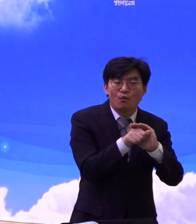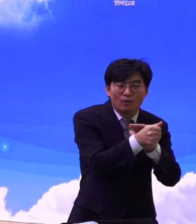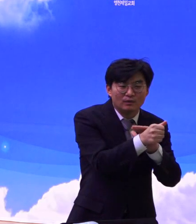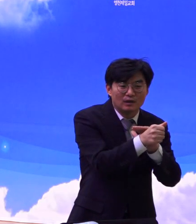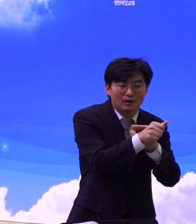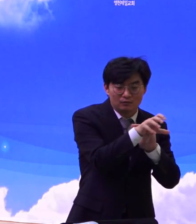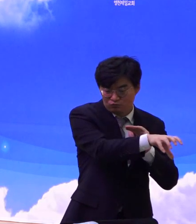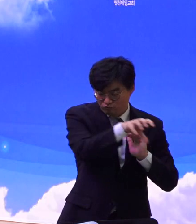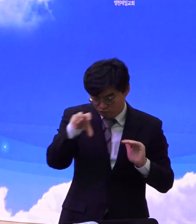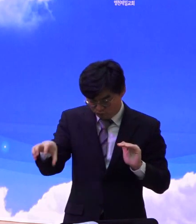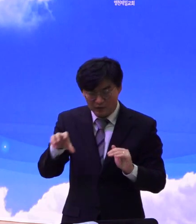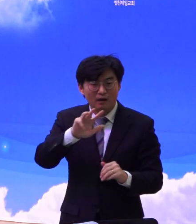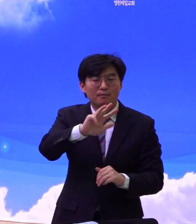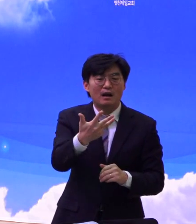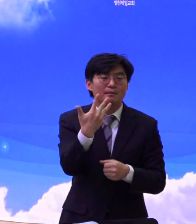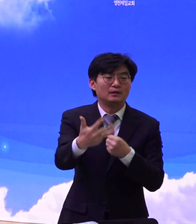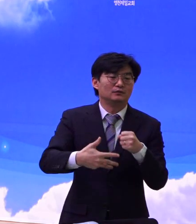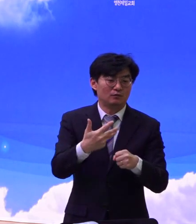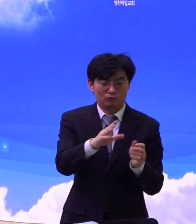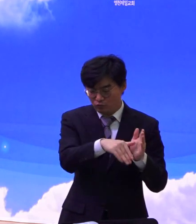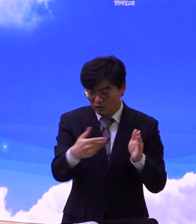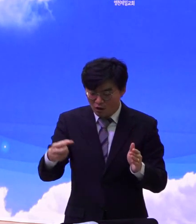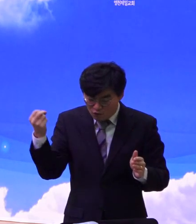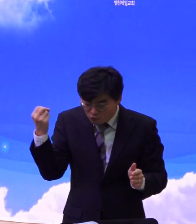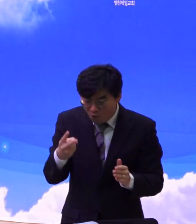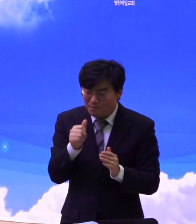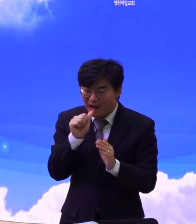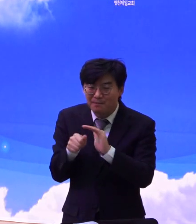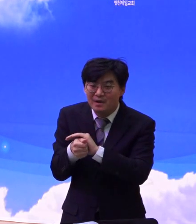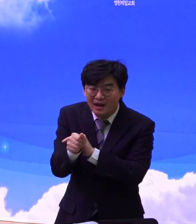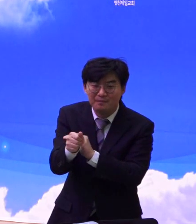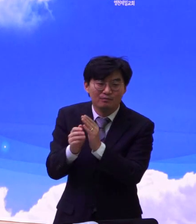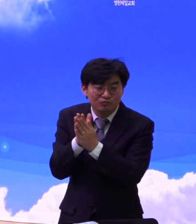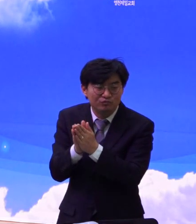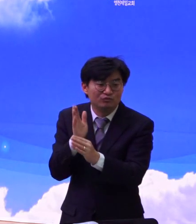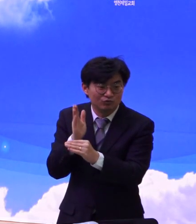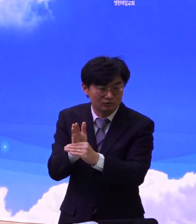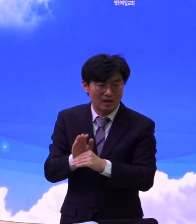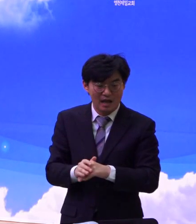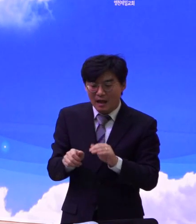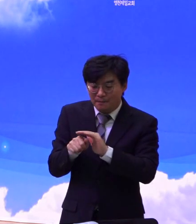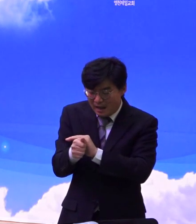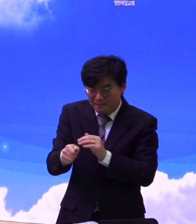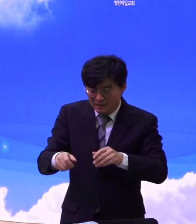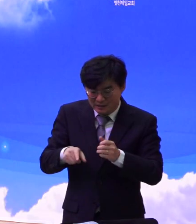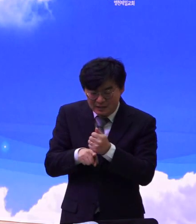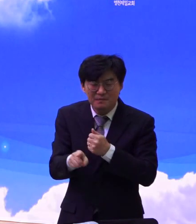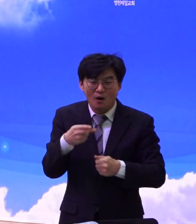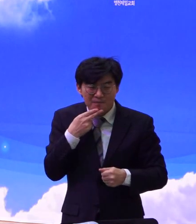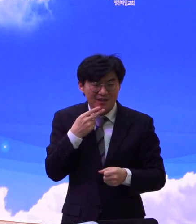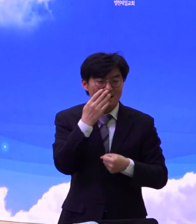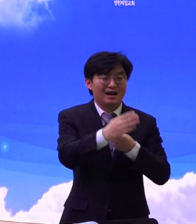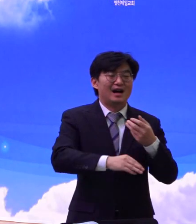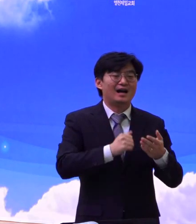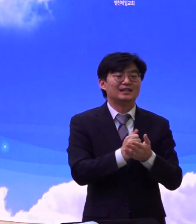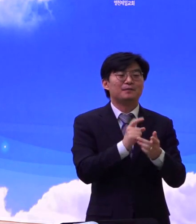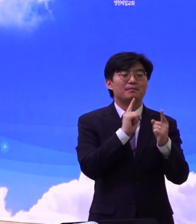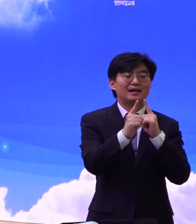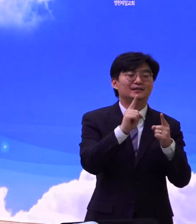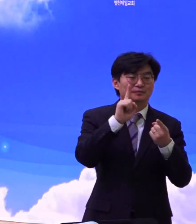노조각일 뿐이야. 그거는 어떤 특별한 능력이 없어 라고 선언을 하고 800년